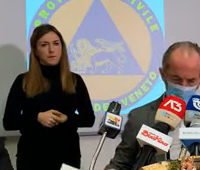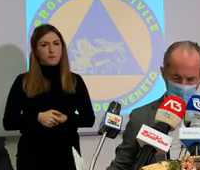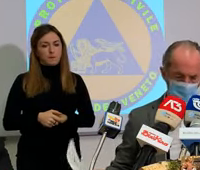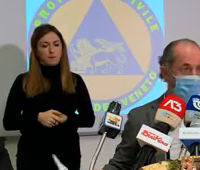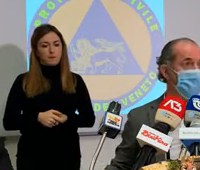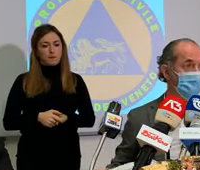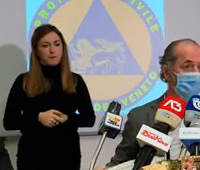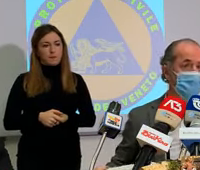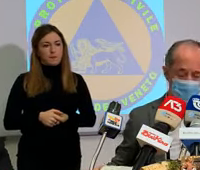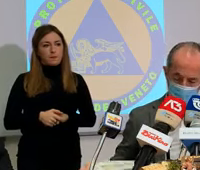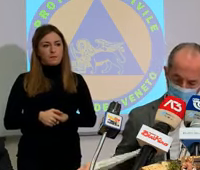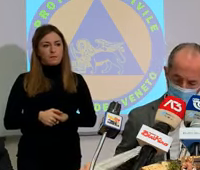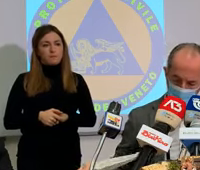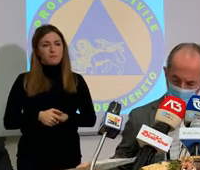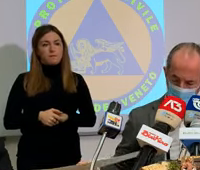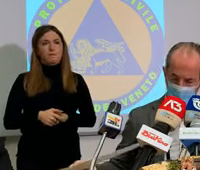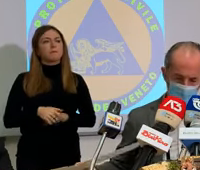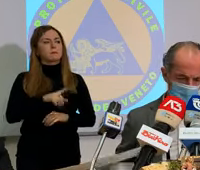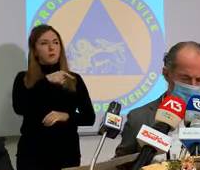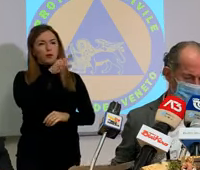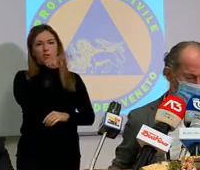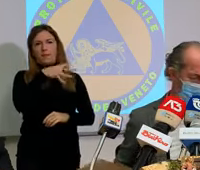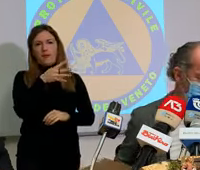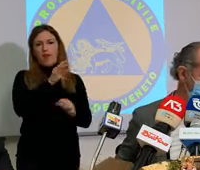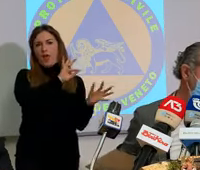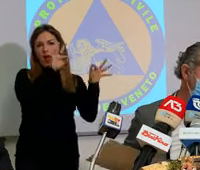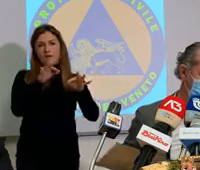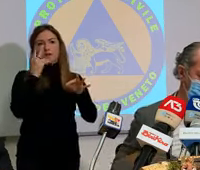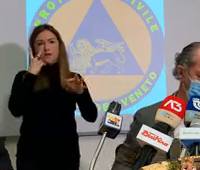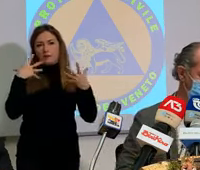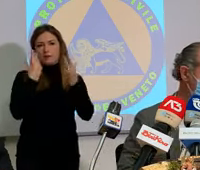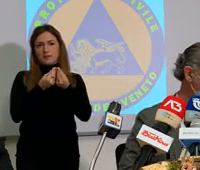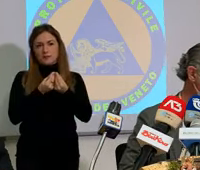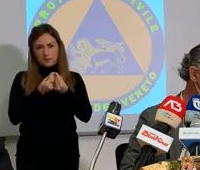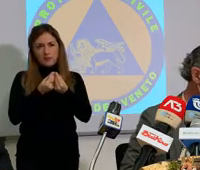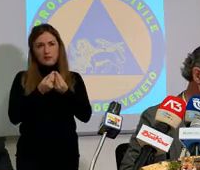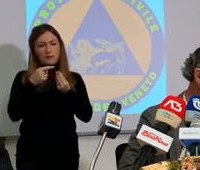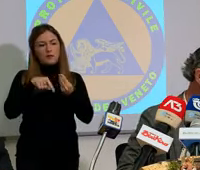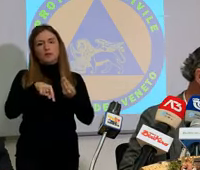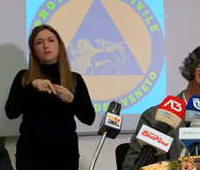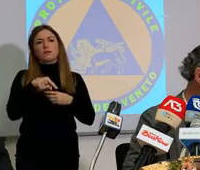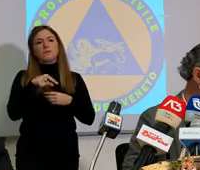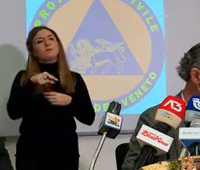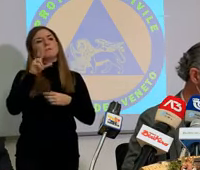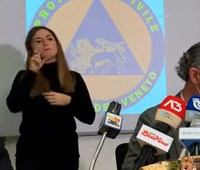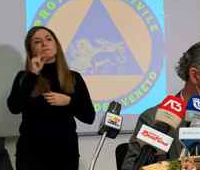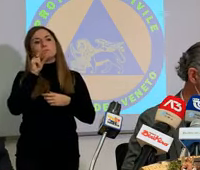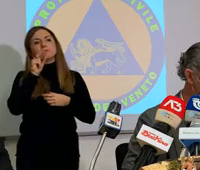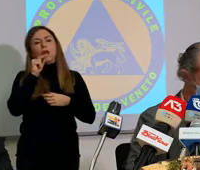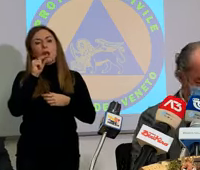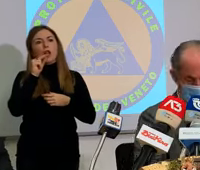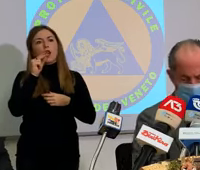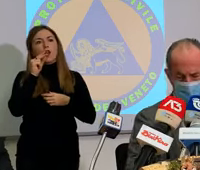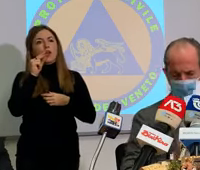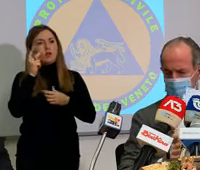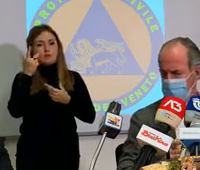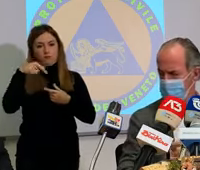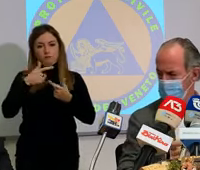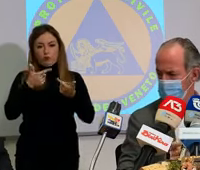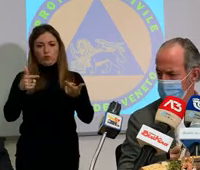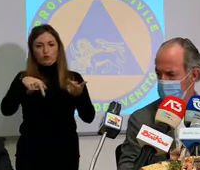adesso arriveranno le tabelle così poi le vediamo assieme evito di serviva però di rob che non non abbiamo